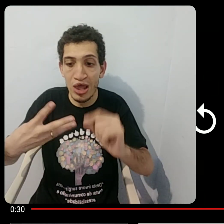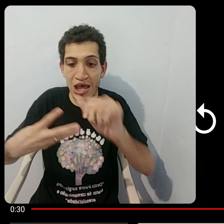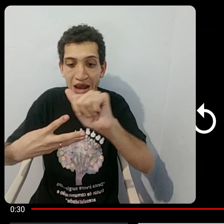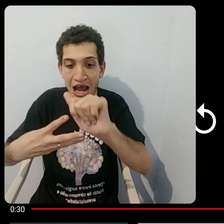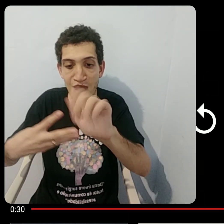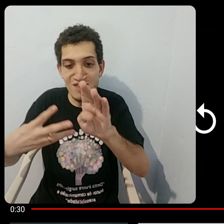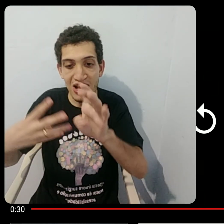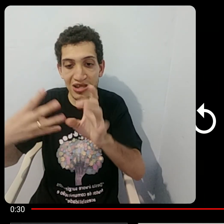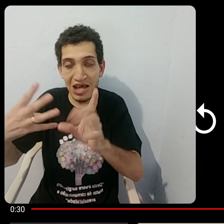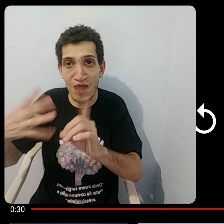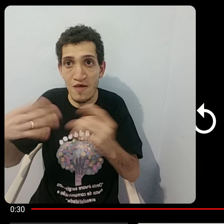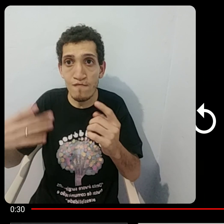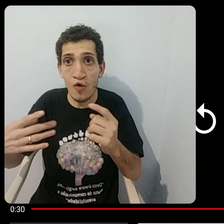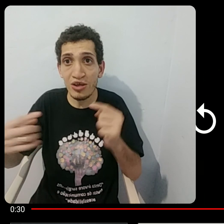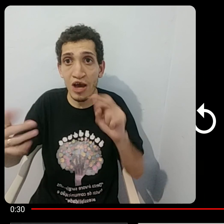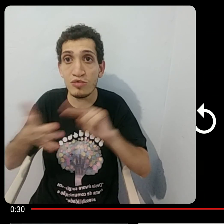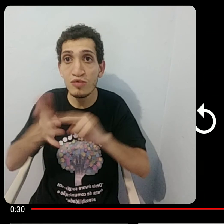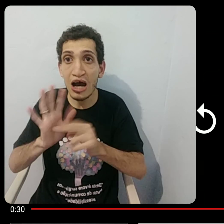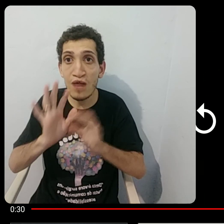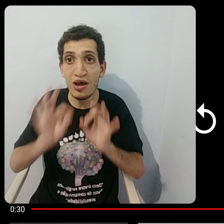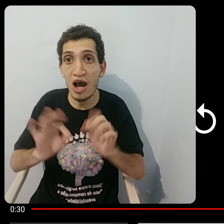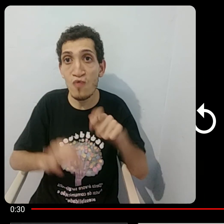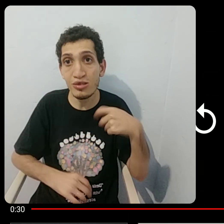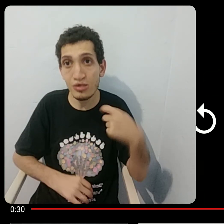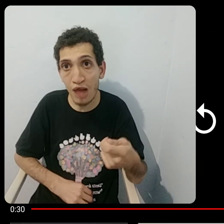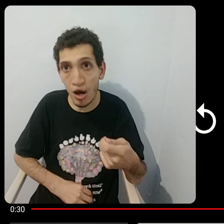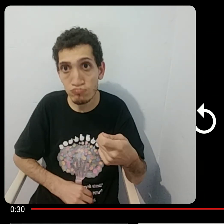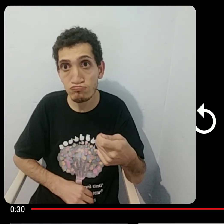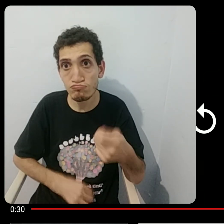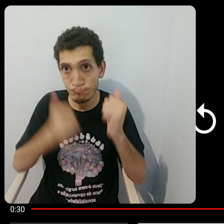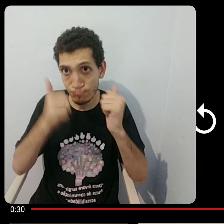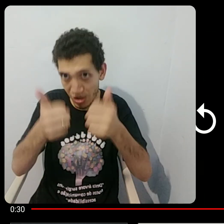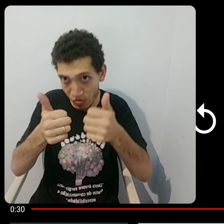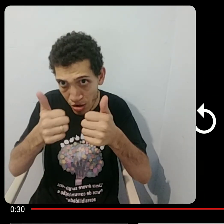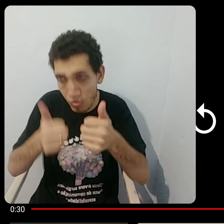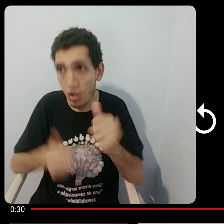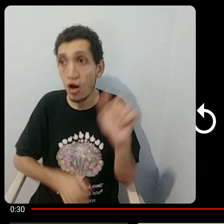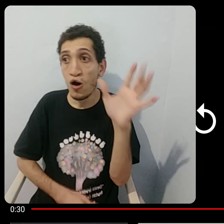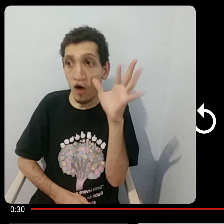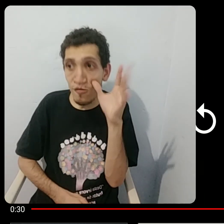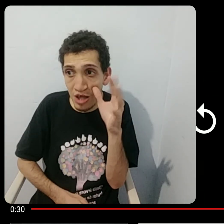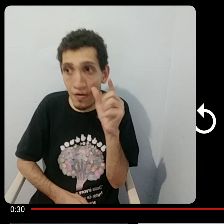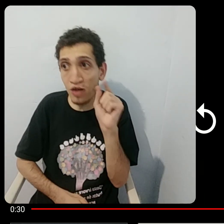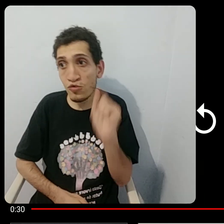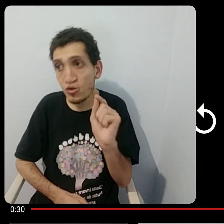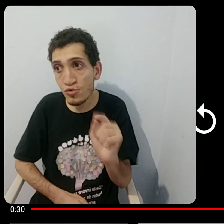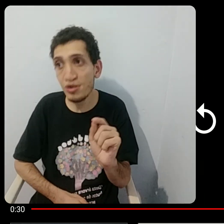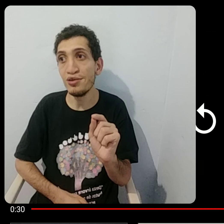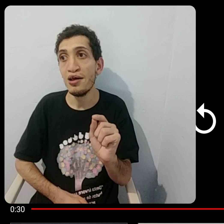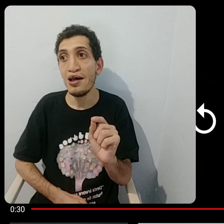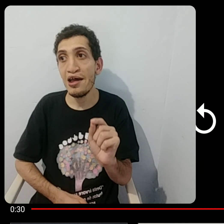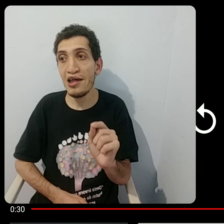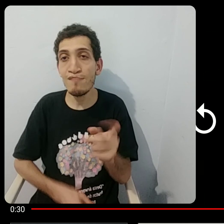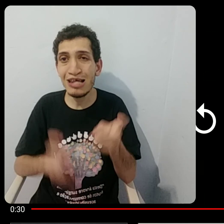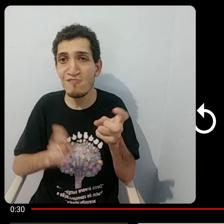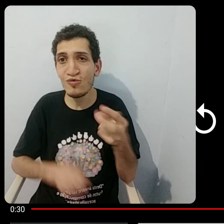Não, a pessoa tem que escolher entre A, B, A, C, A, D, qual que é o significado real desse sinal? Tranquilo? Observações, o quê? Você percebeu